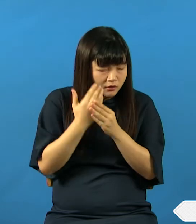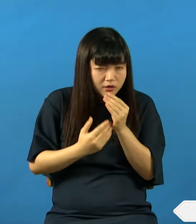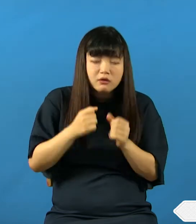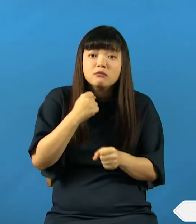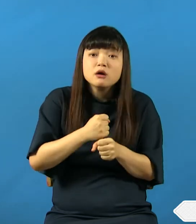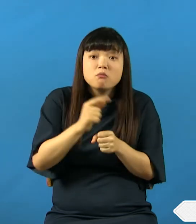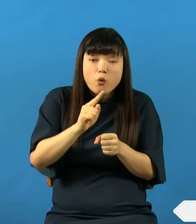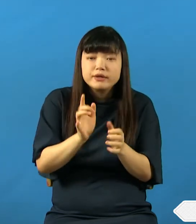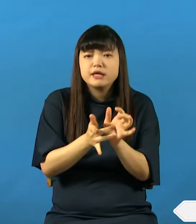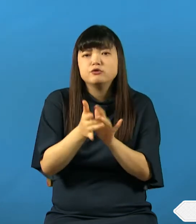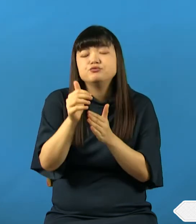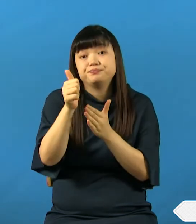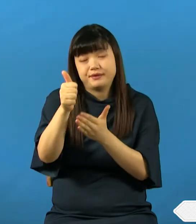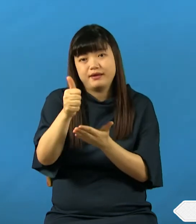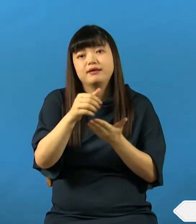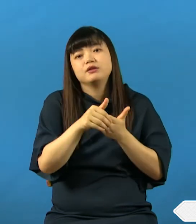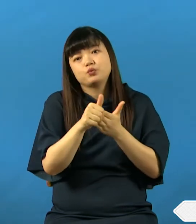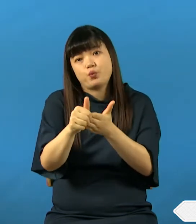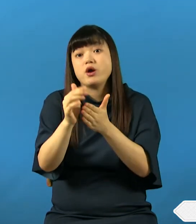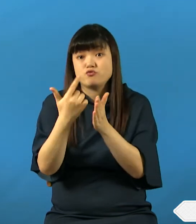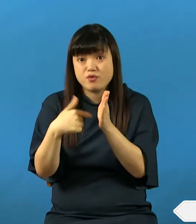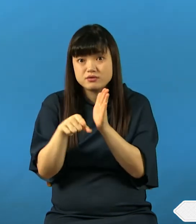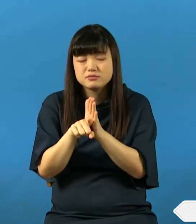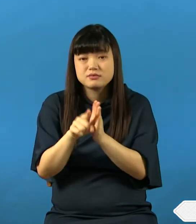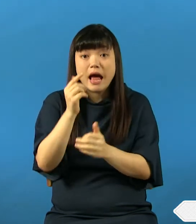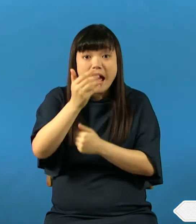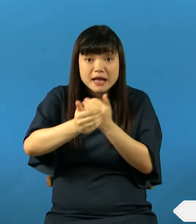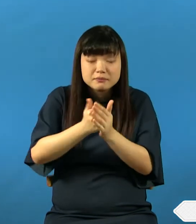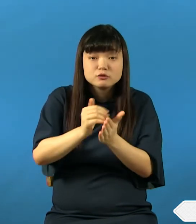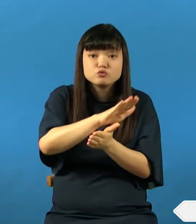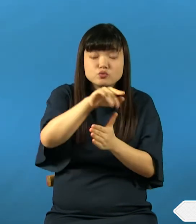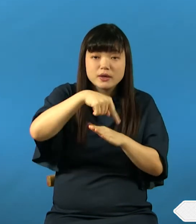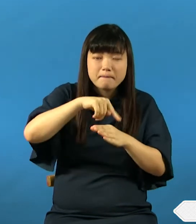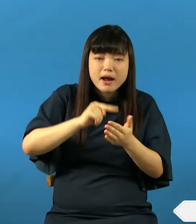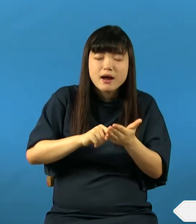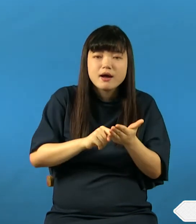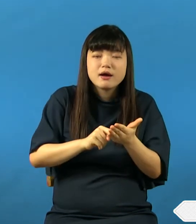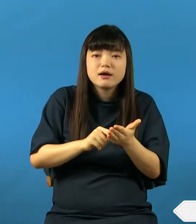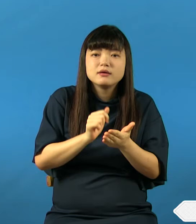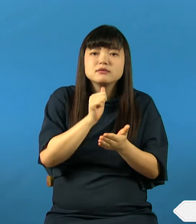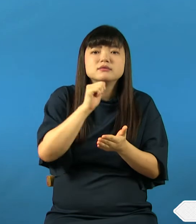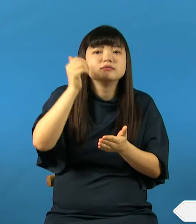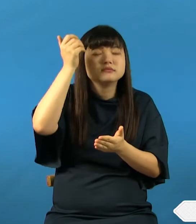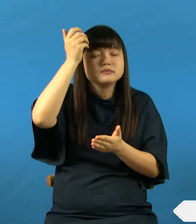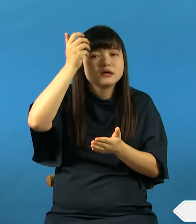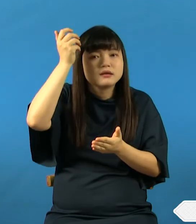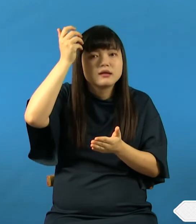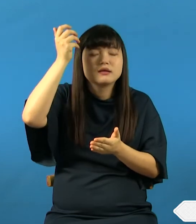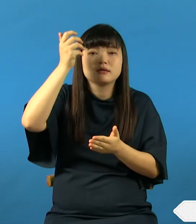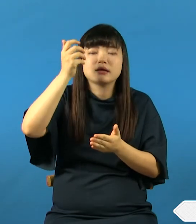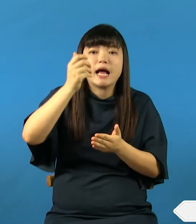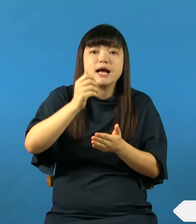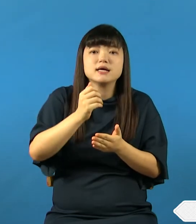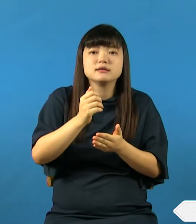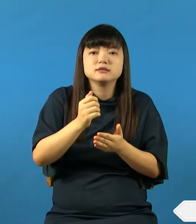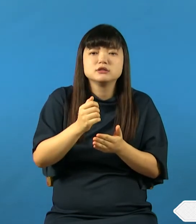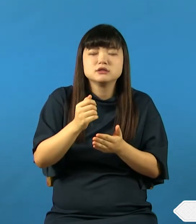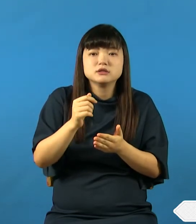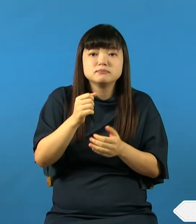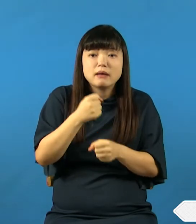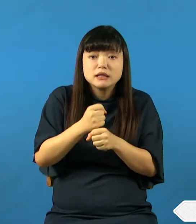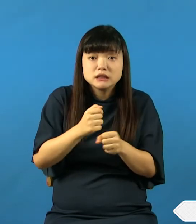가두는 것은 우리를 예수께로 인도하기 위해서라고 했지요. 하나님께서 우리의 심령을 가난하게 만드시는 것은